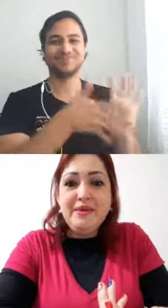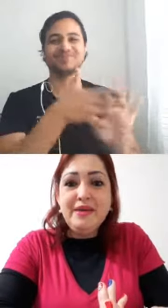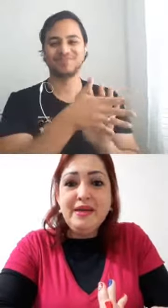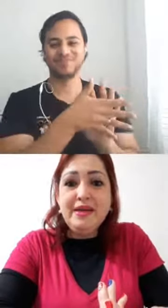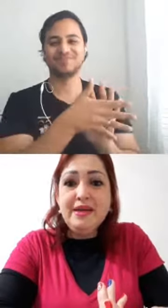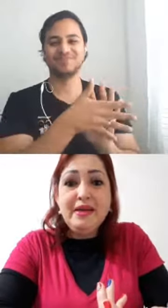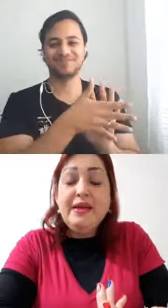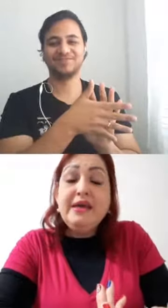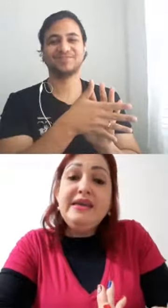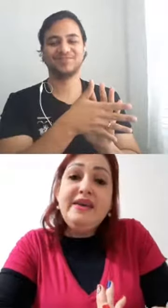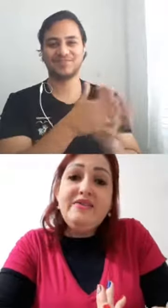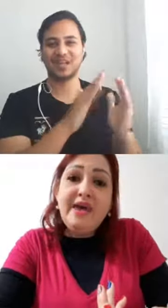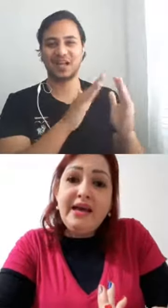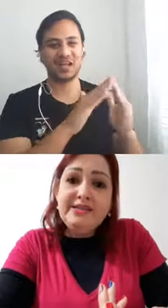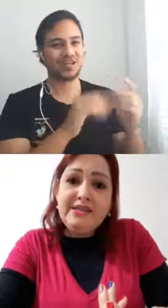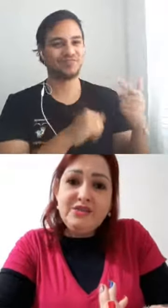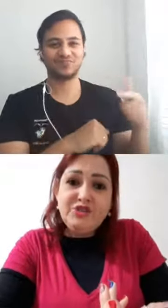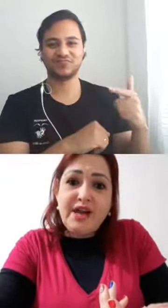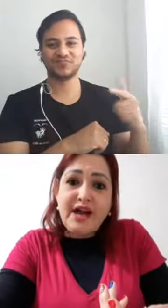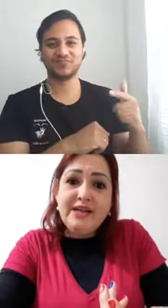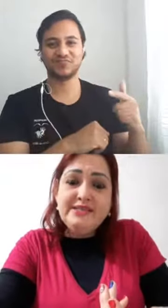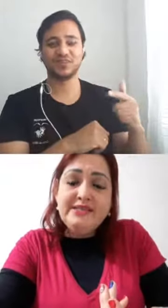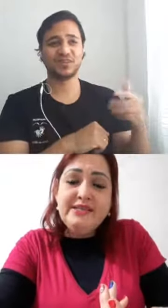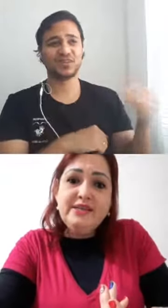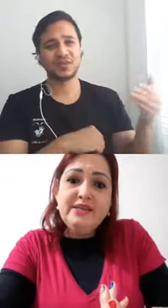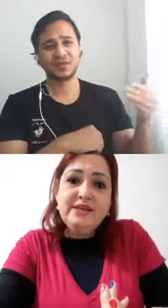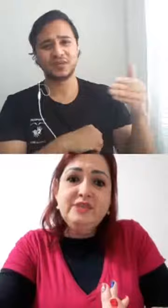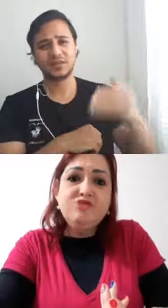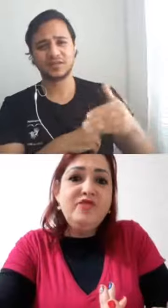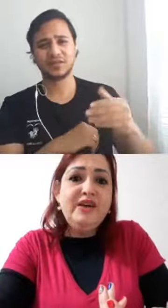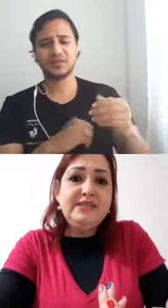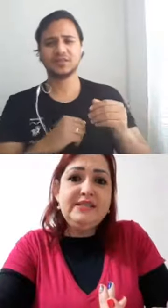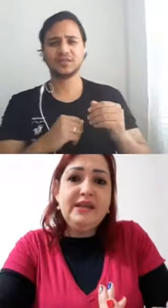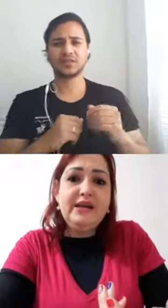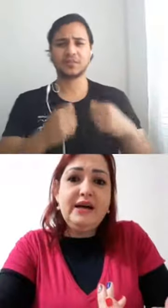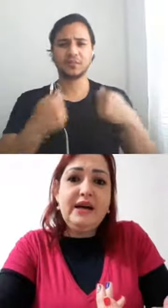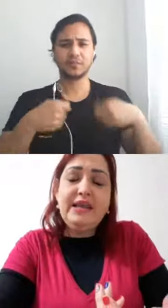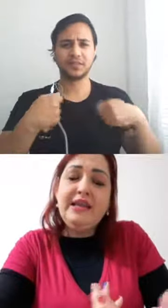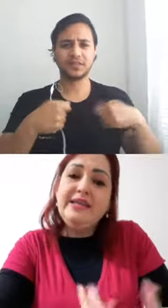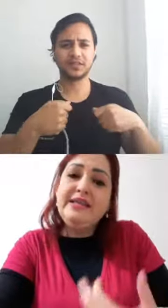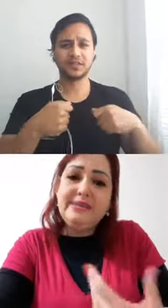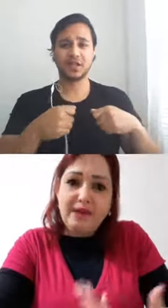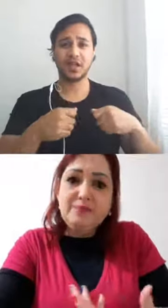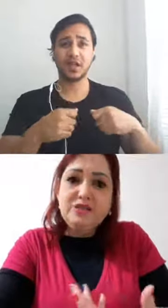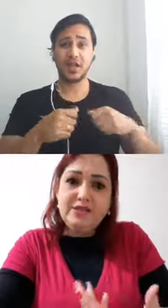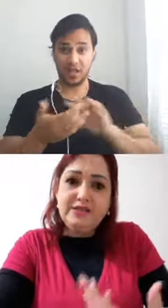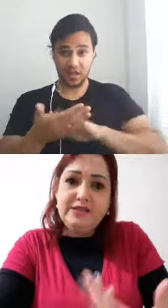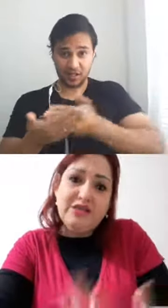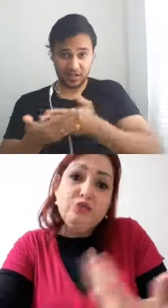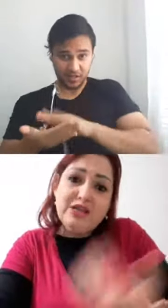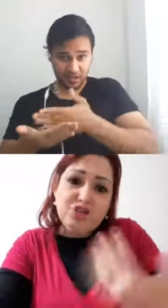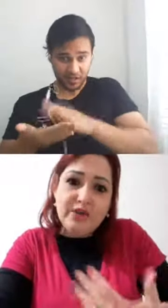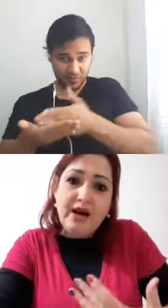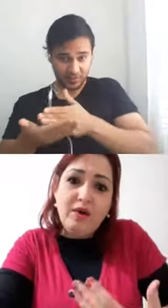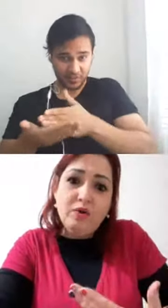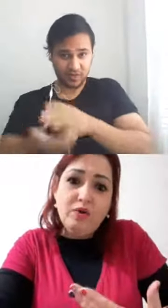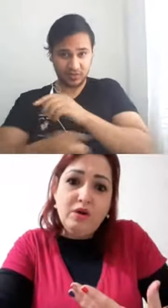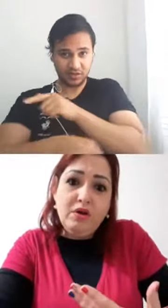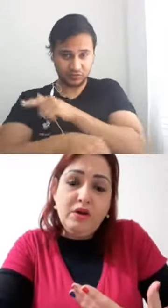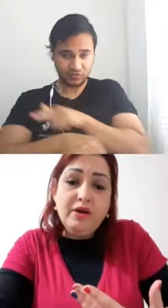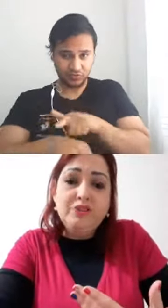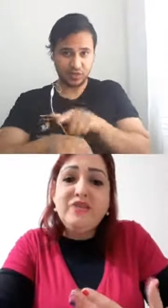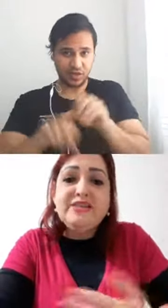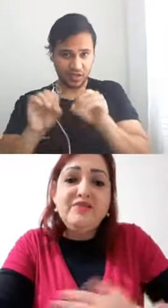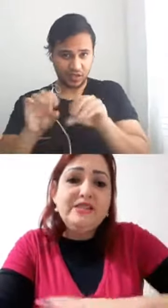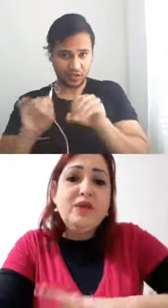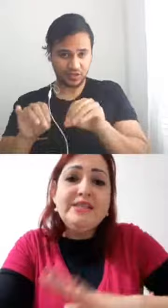sabe? E aí viesse ali de casa, assim, e eu tivesse que ser, além da intérprete educacional,